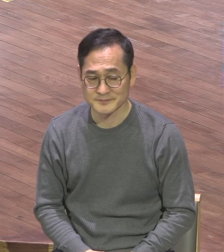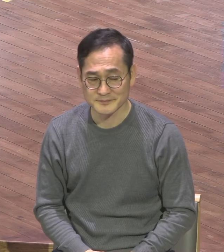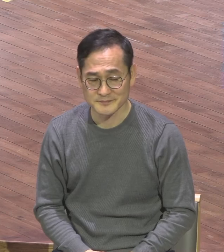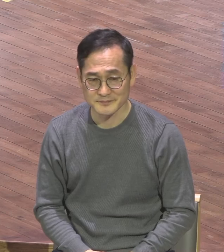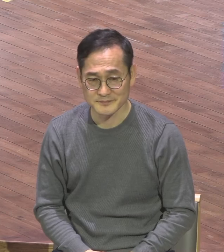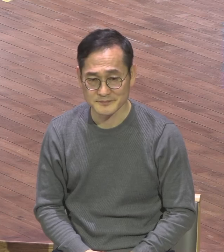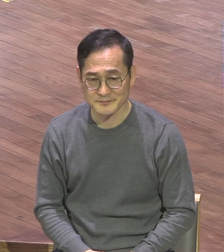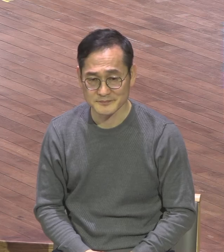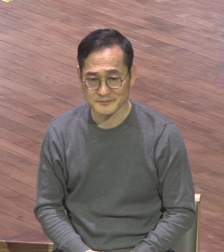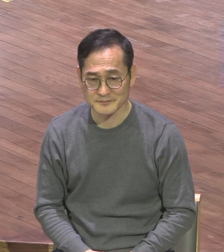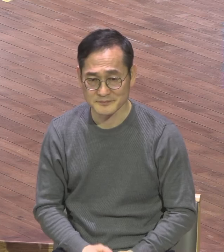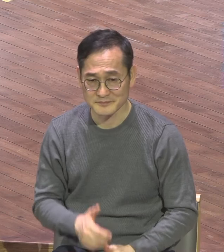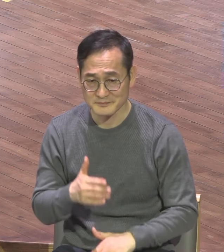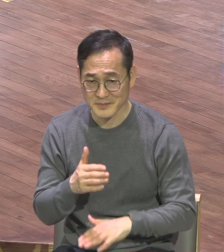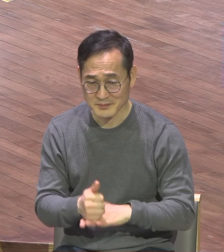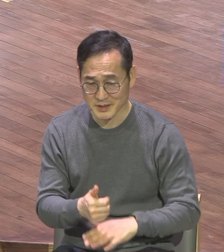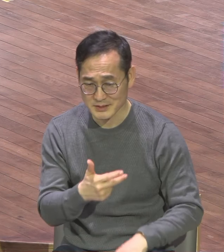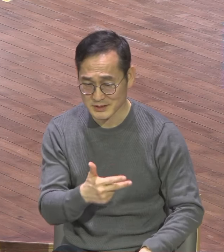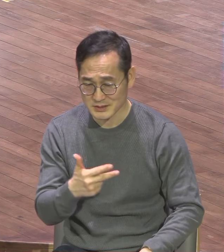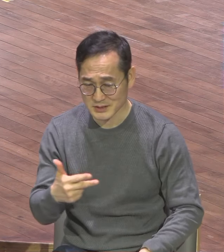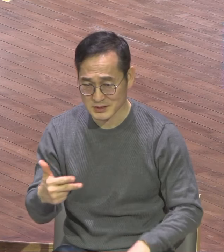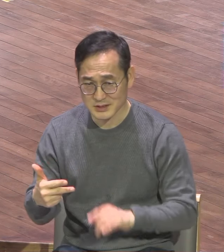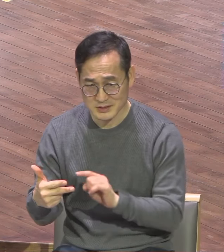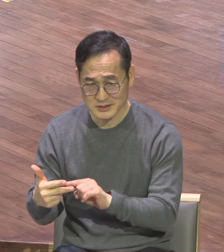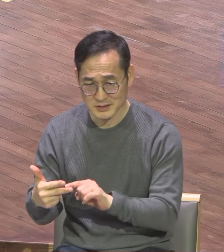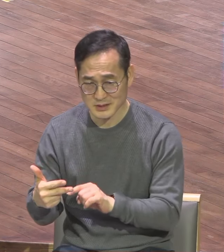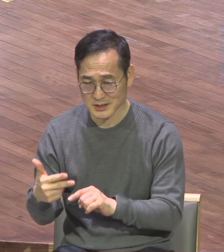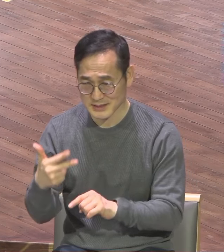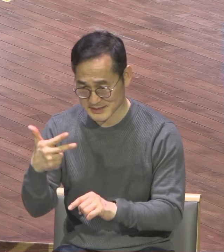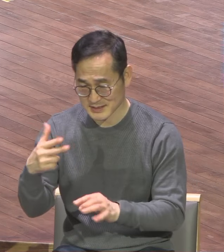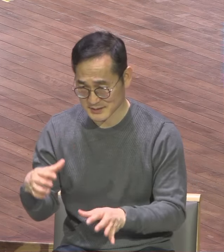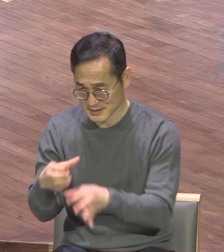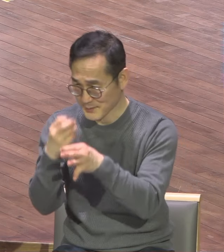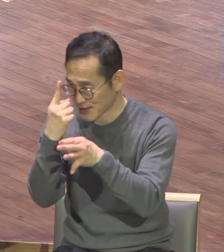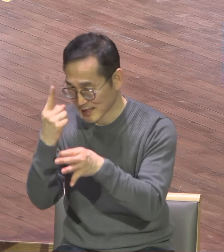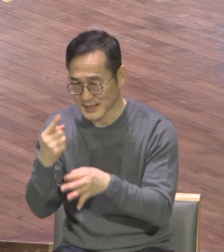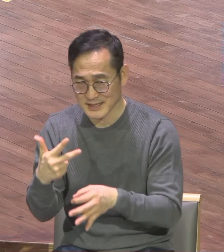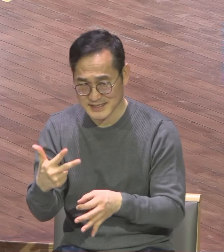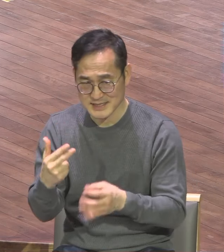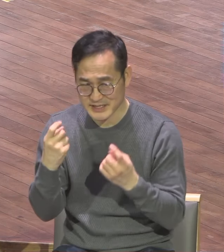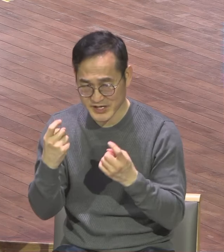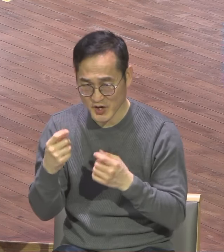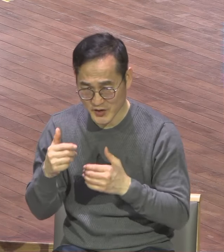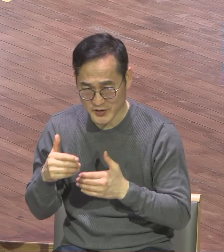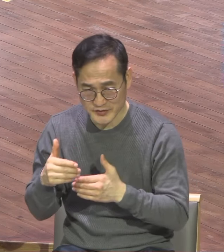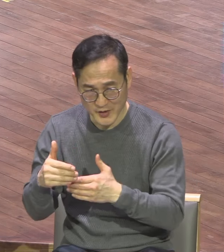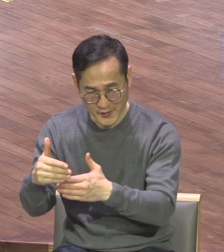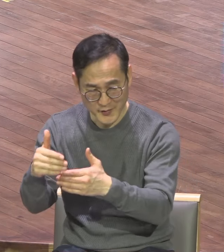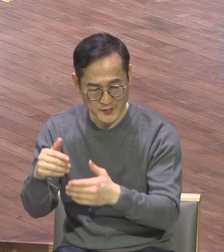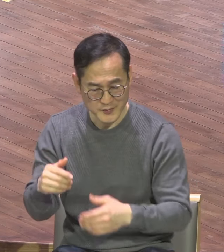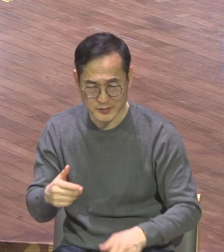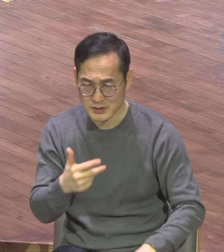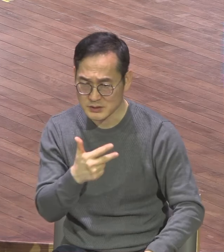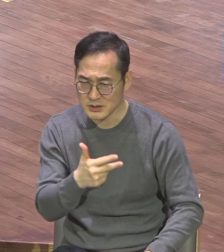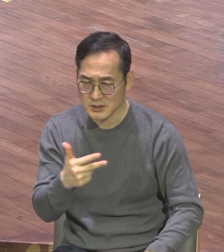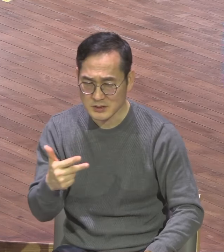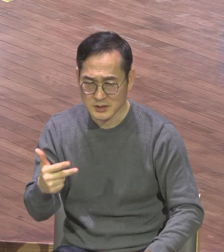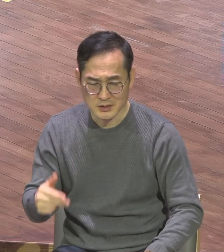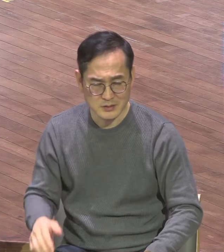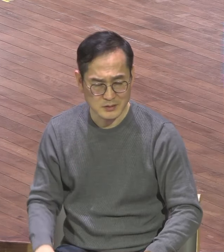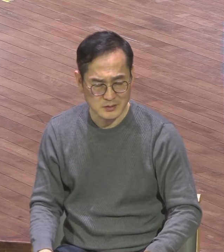이 여정, 어? 7망대 7여정, 7이정, 이정파가 뭐예요? 7이정표.